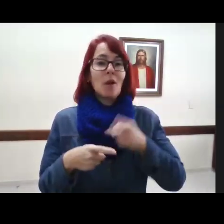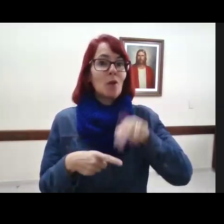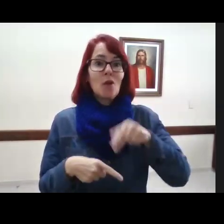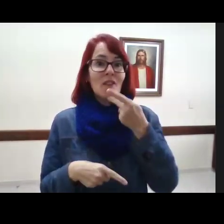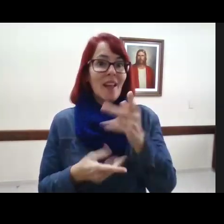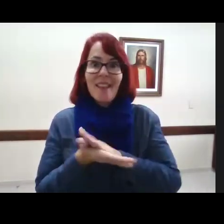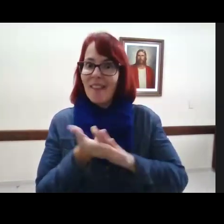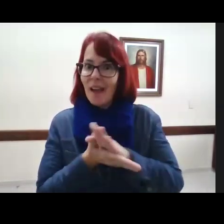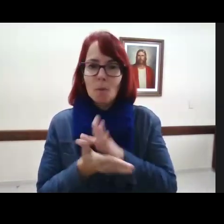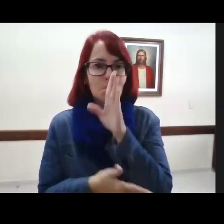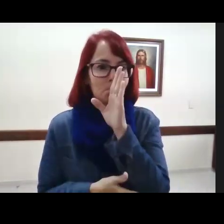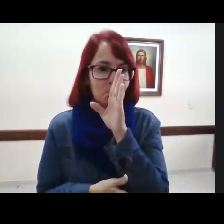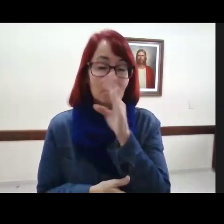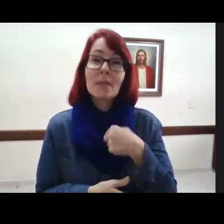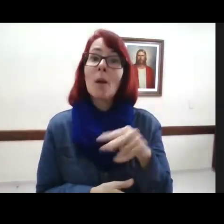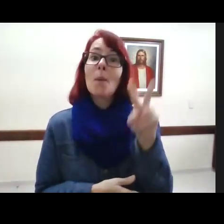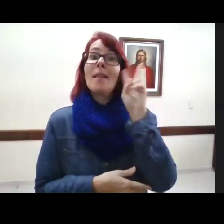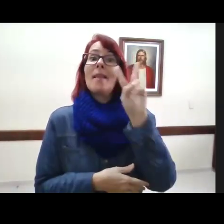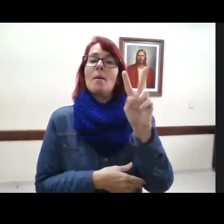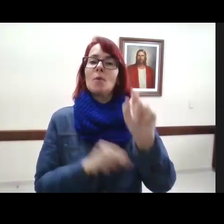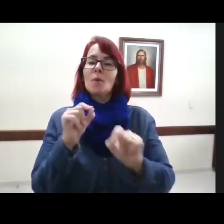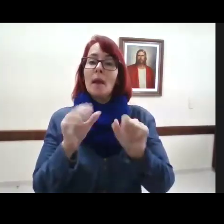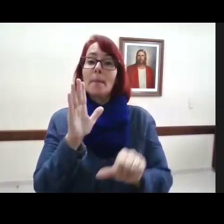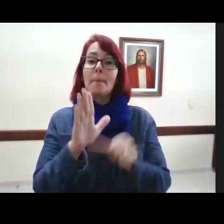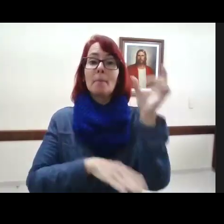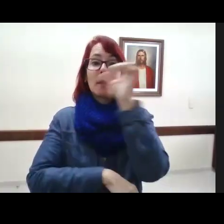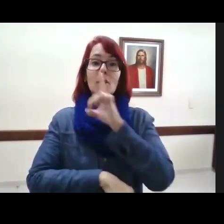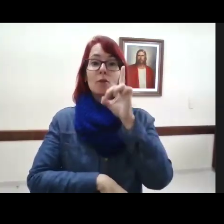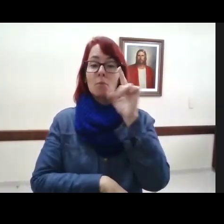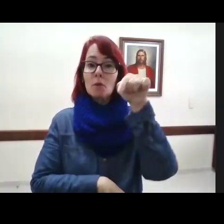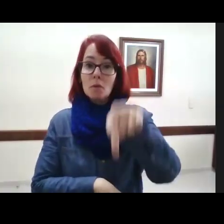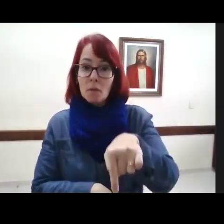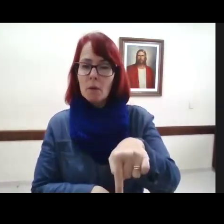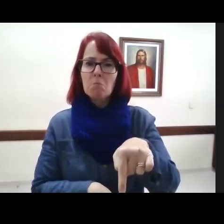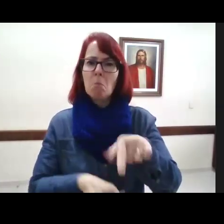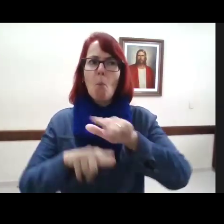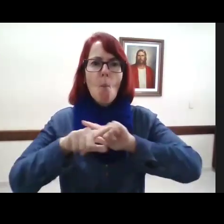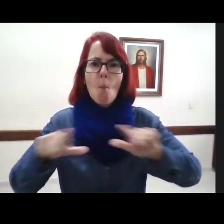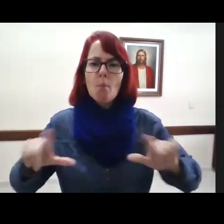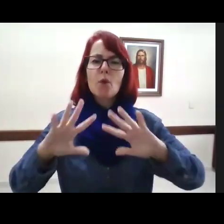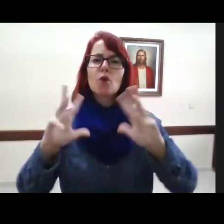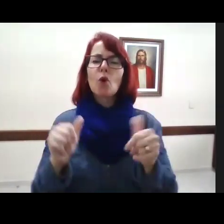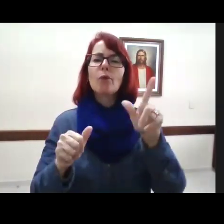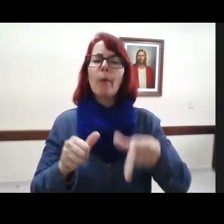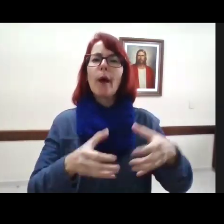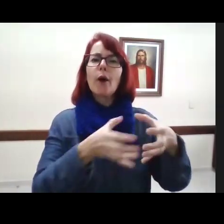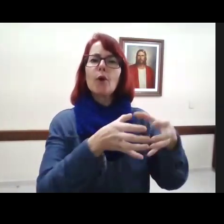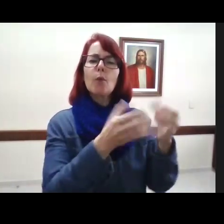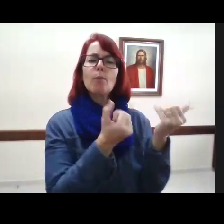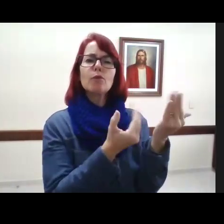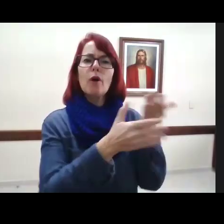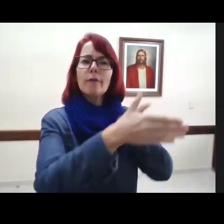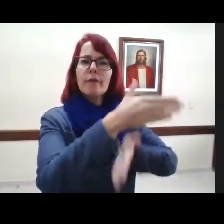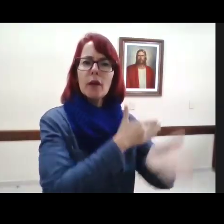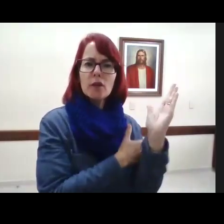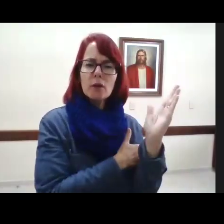ninguém. E eu lembro até hoje do primeiro domingo que eu cheguei aqui, não tinha quase ninguém. Todo mundo tava na FSUAI. E na noite seguinte,